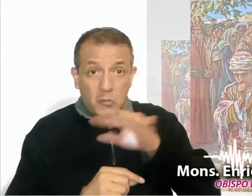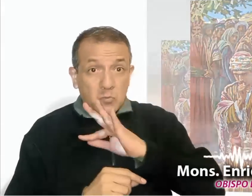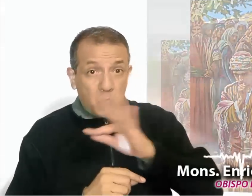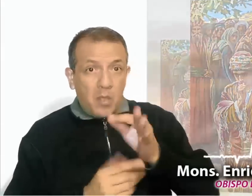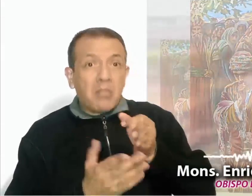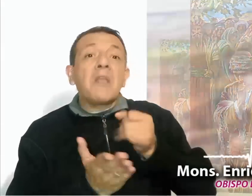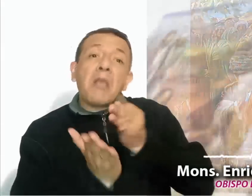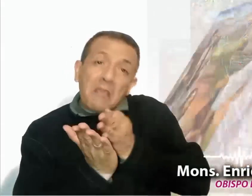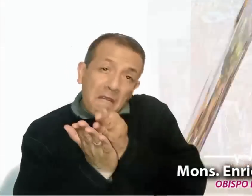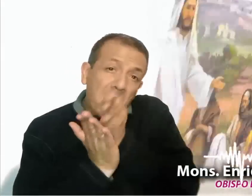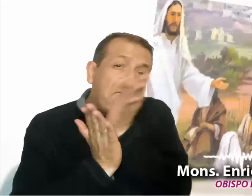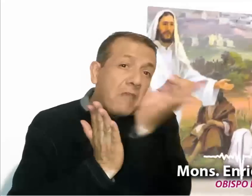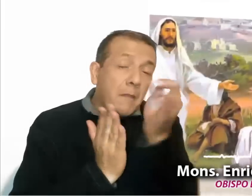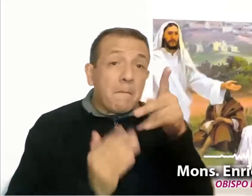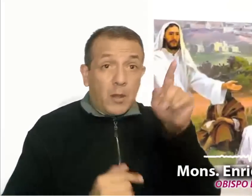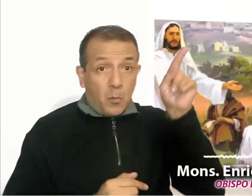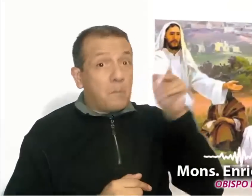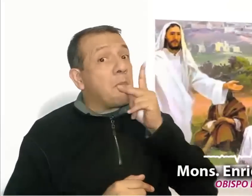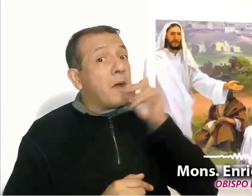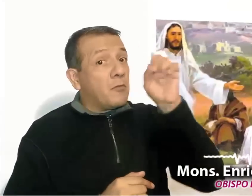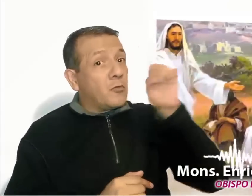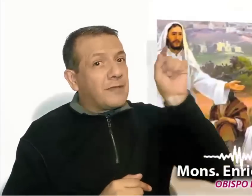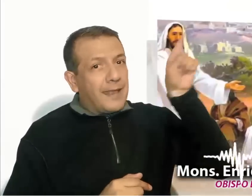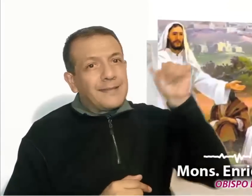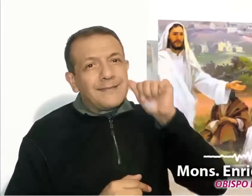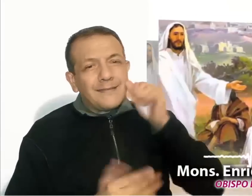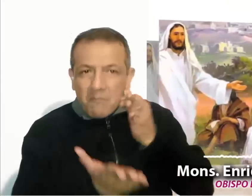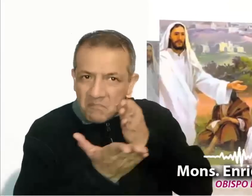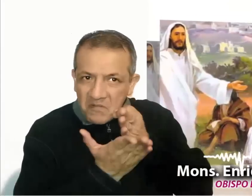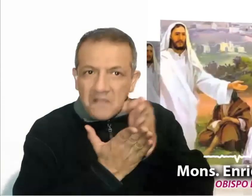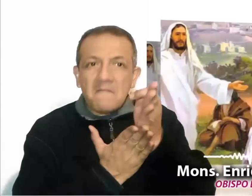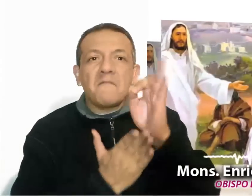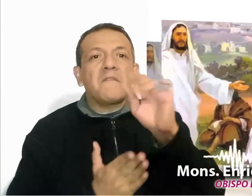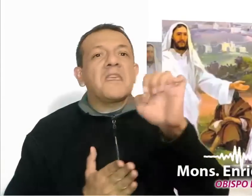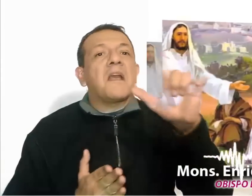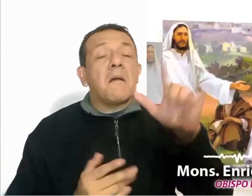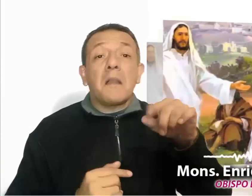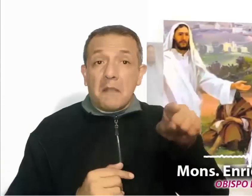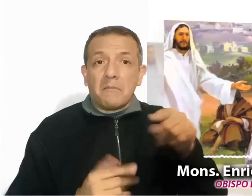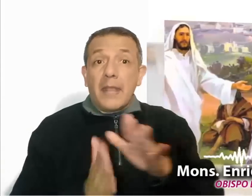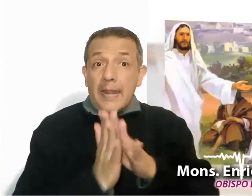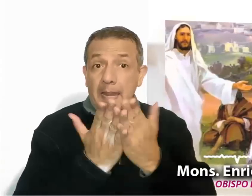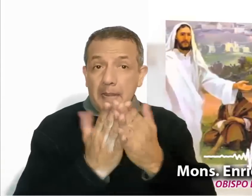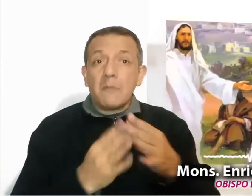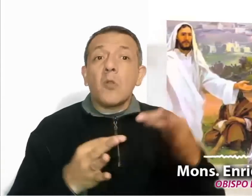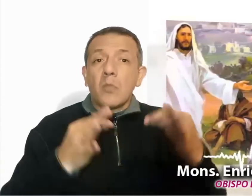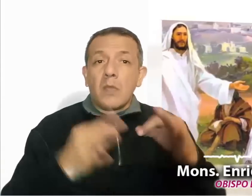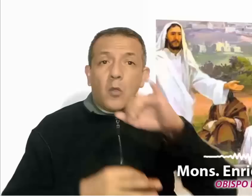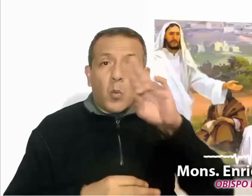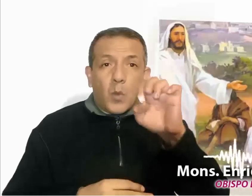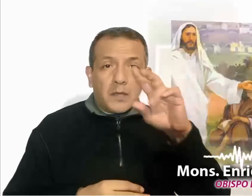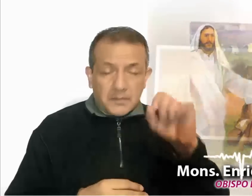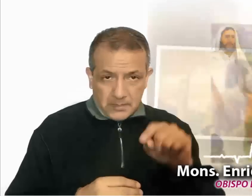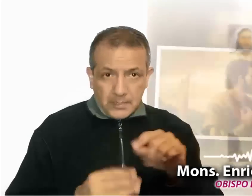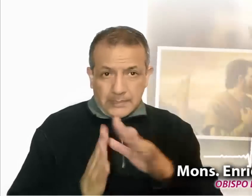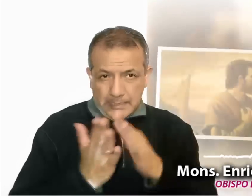idólatra e infiel, pero Dios se mantiene siempre fiel. La lectura que hoy nos ofrece el libro de Jueces es una